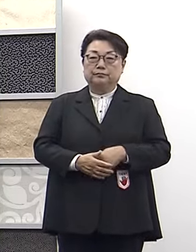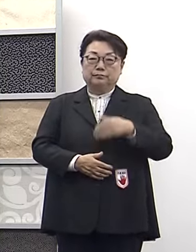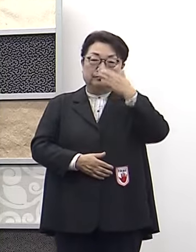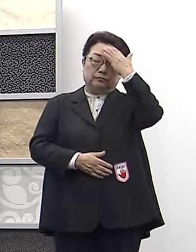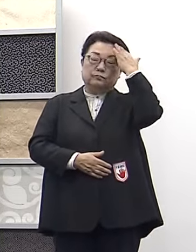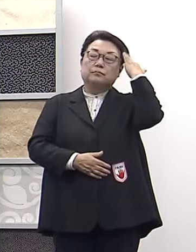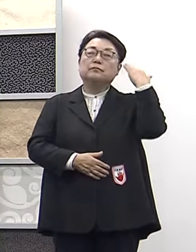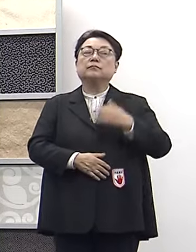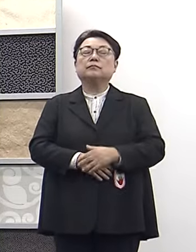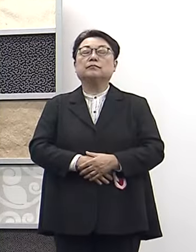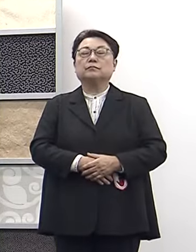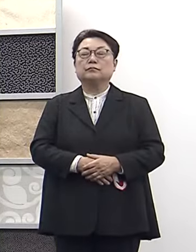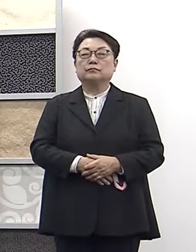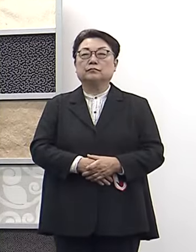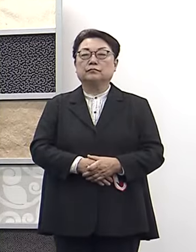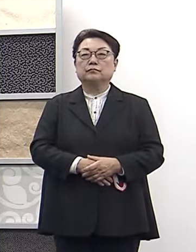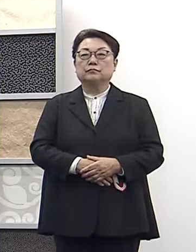これは